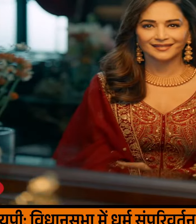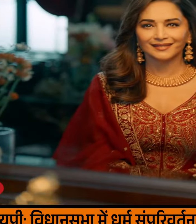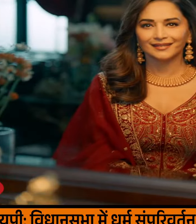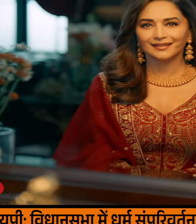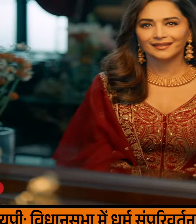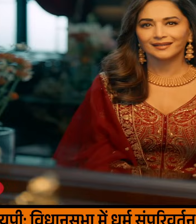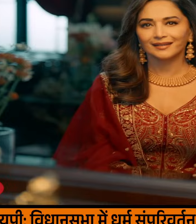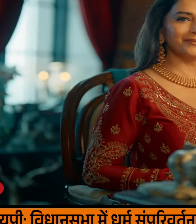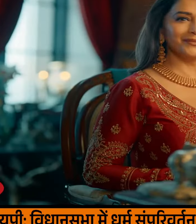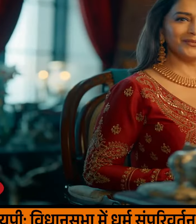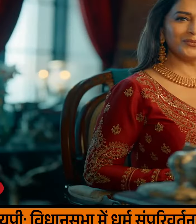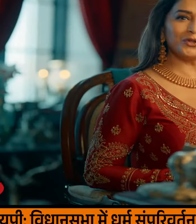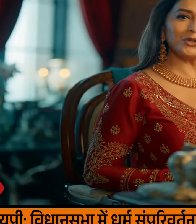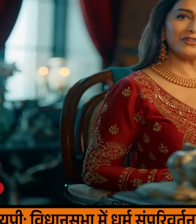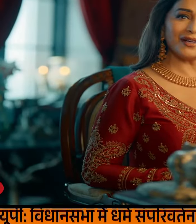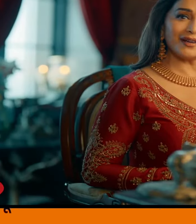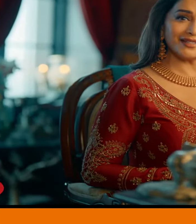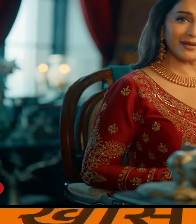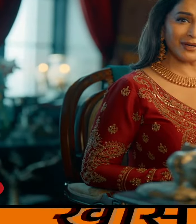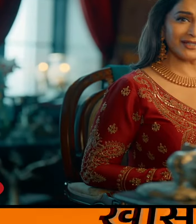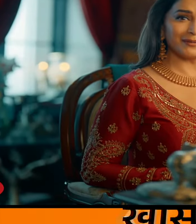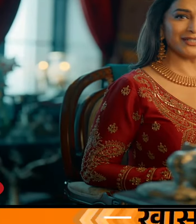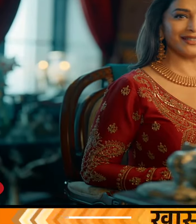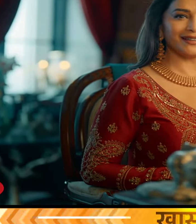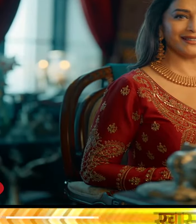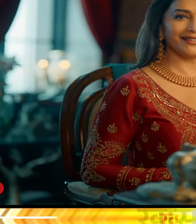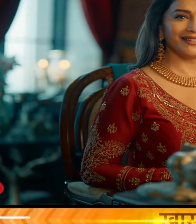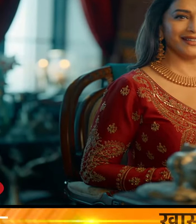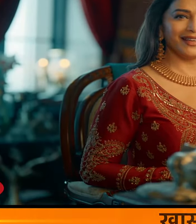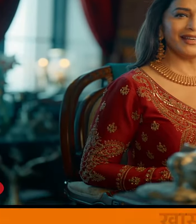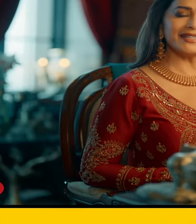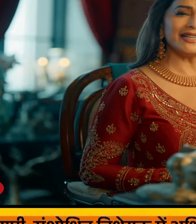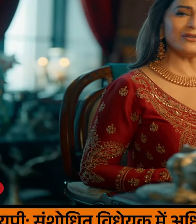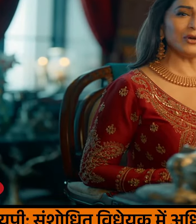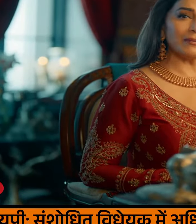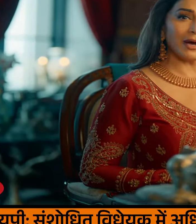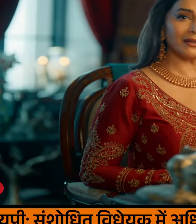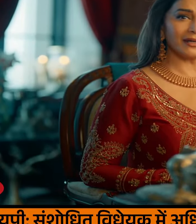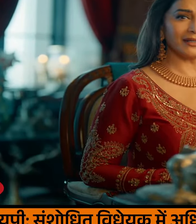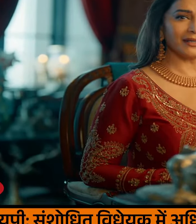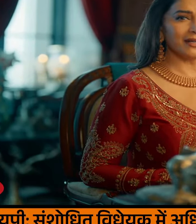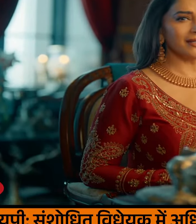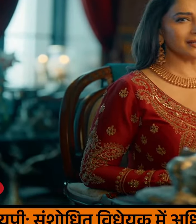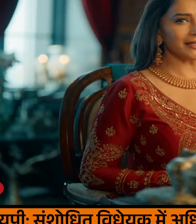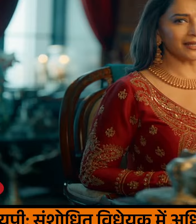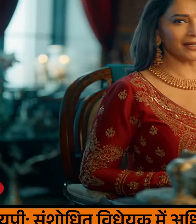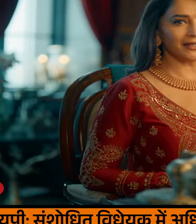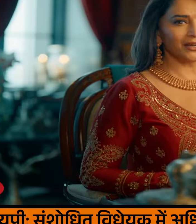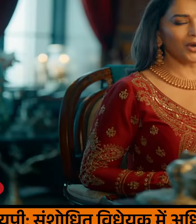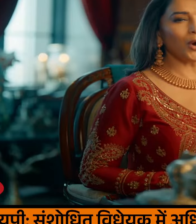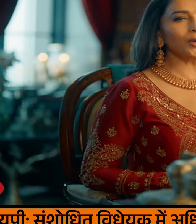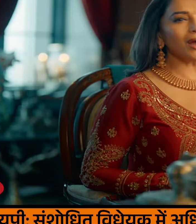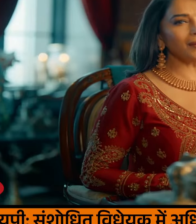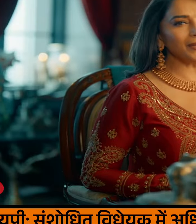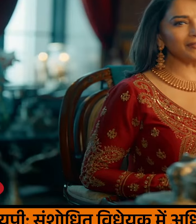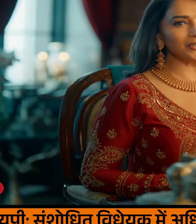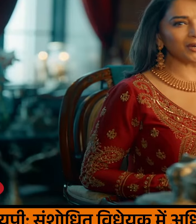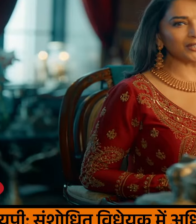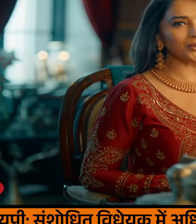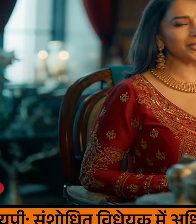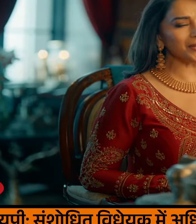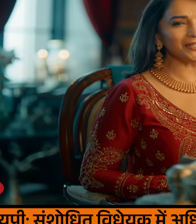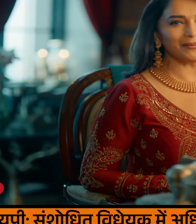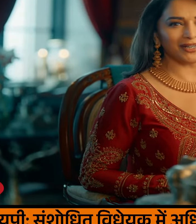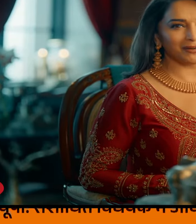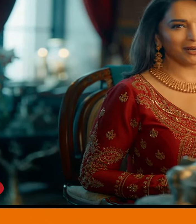है। मुथूट फाइनेंस ये बात समझते हैं, इसीलिए वो ईमानदारी, सच्चाई और आपके